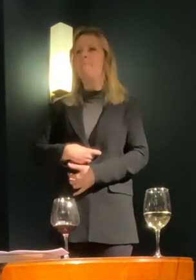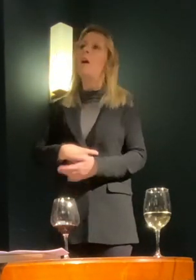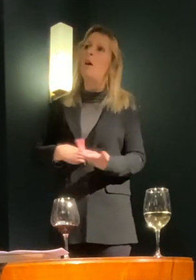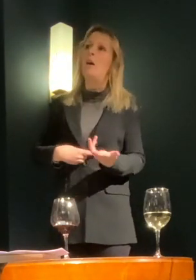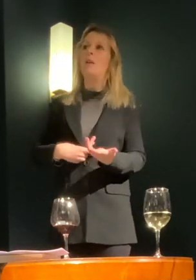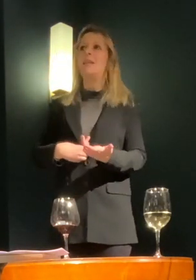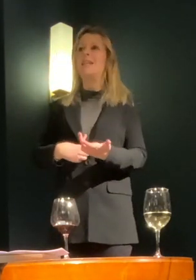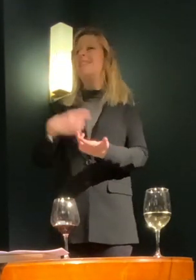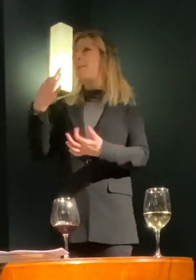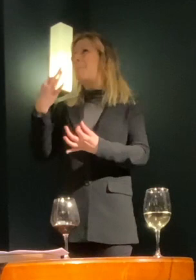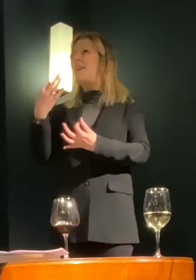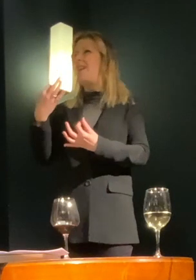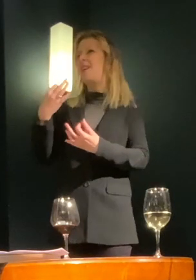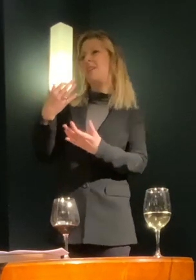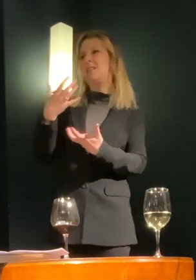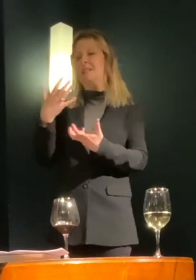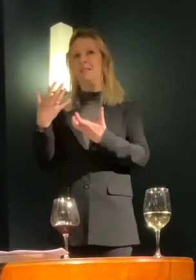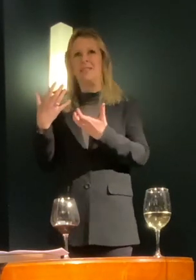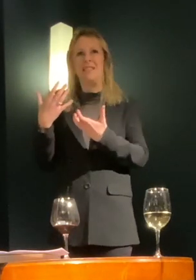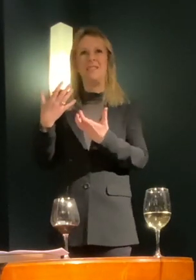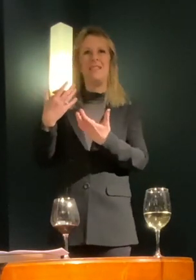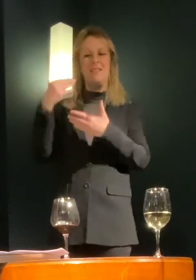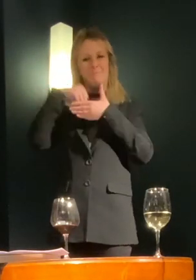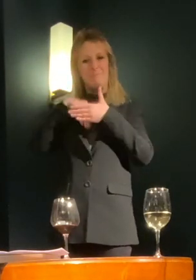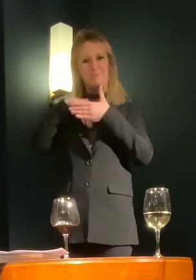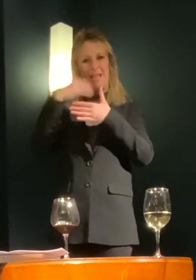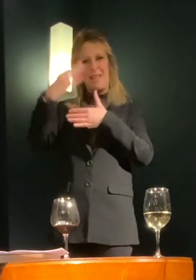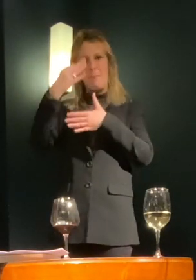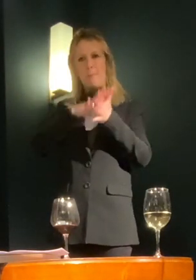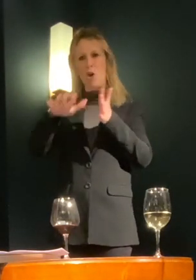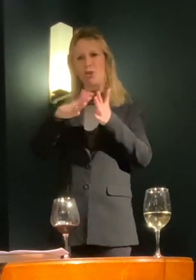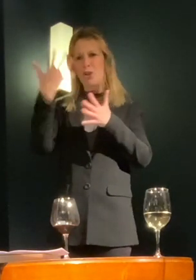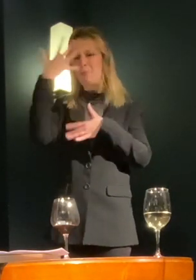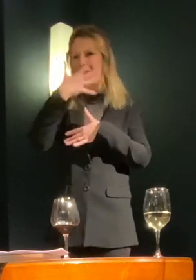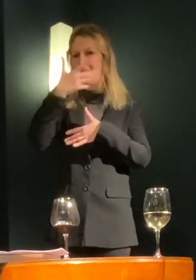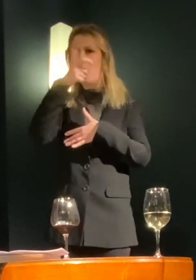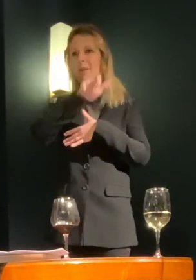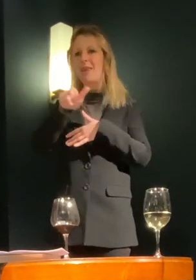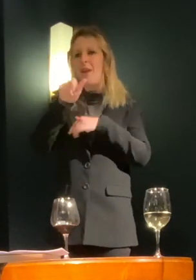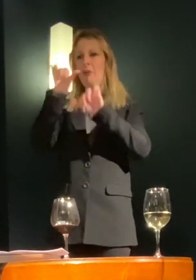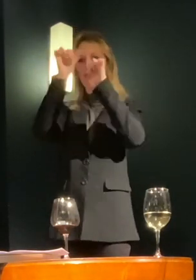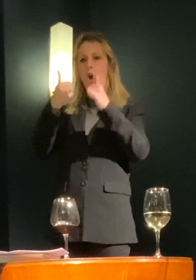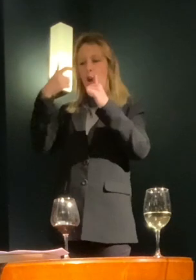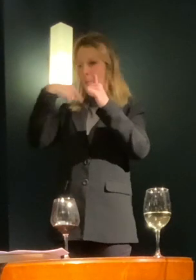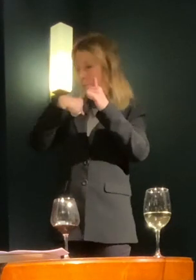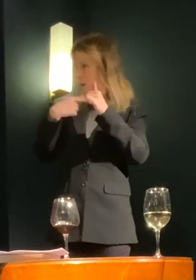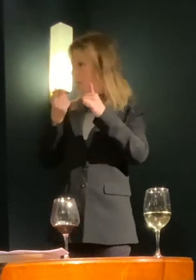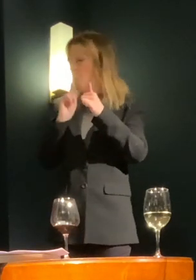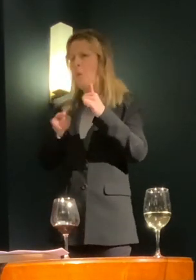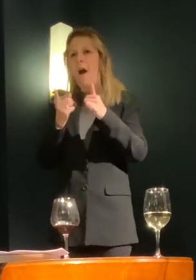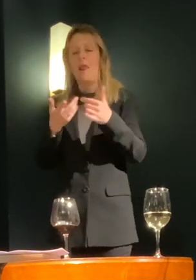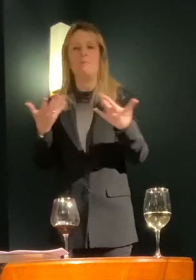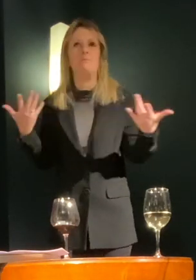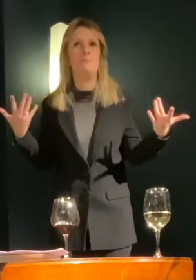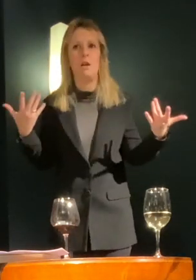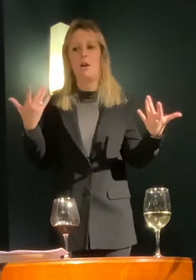sei sempre scomodo, sei sempre in un posto, ti senti sempre in un posto sbagliato, perché in realtà tu non sai che forma hai. Perché sai che